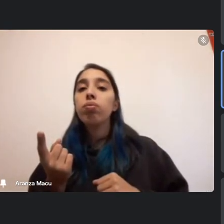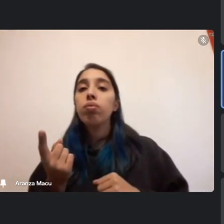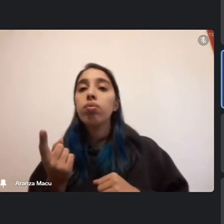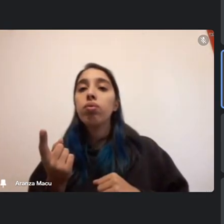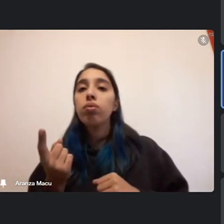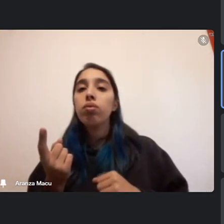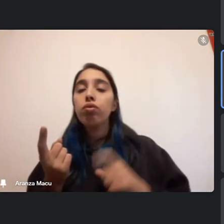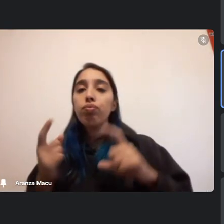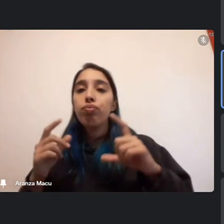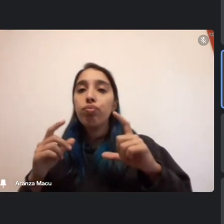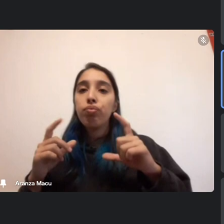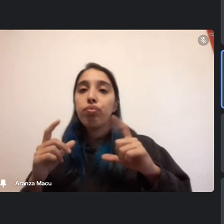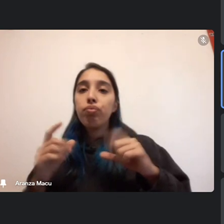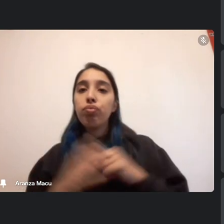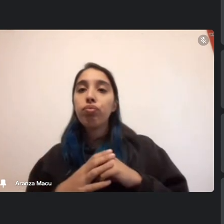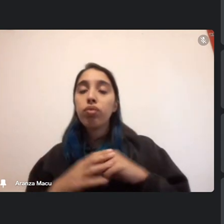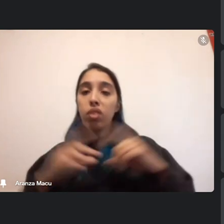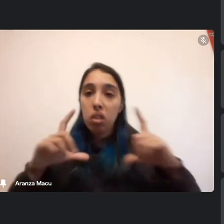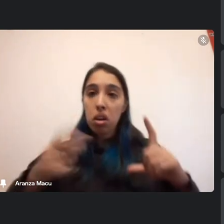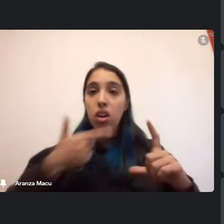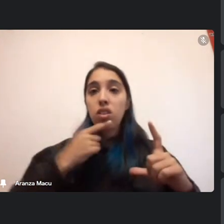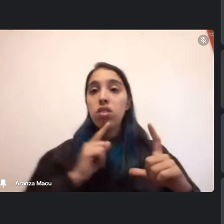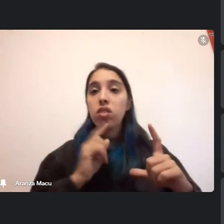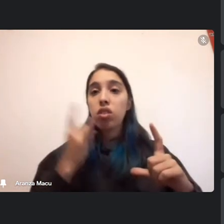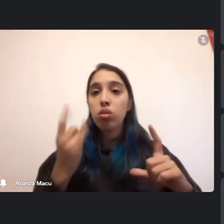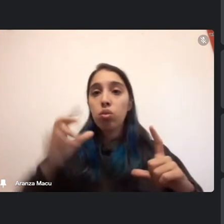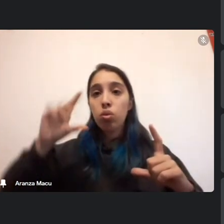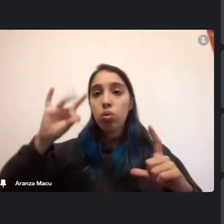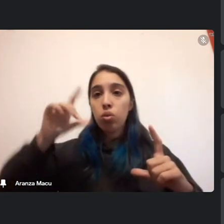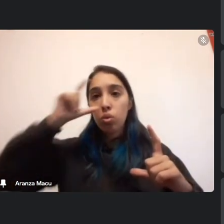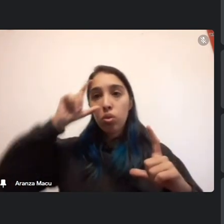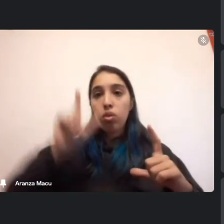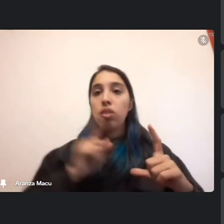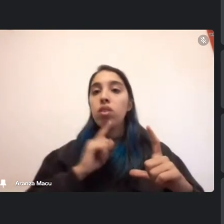Student. Bien, student solo. Y luego.